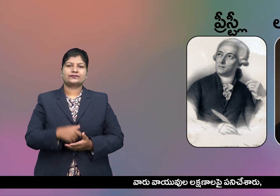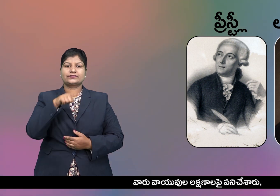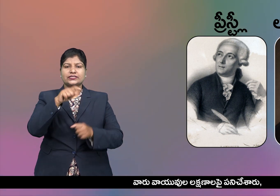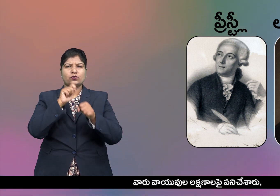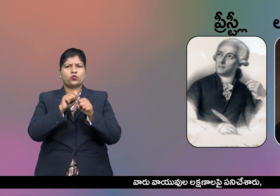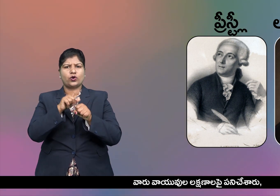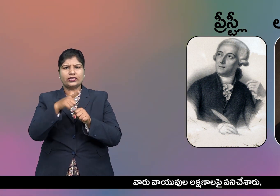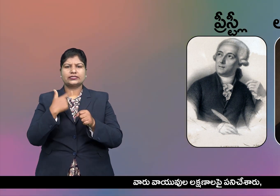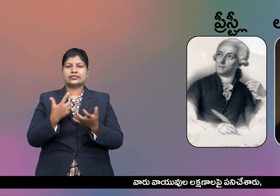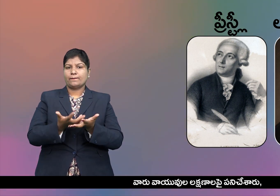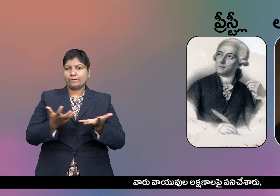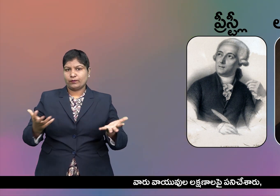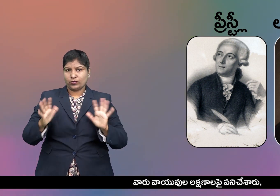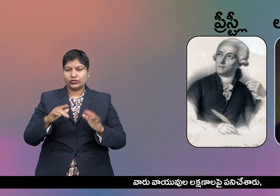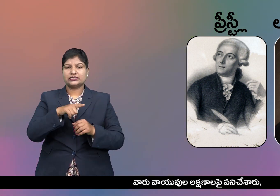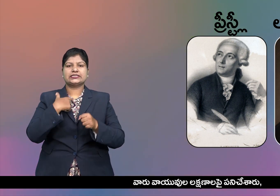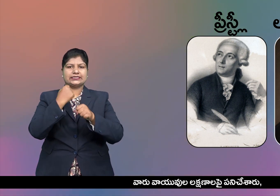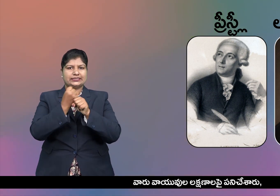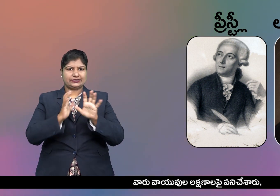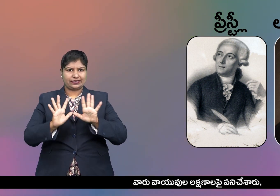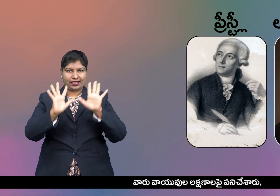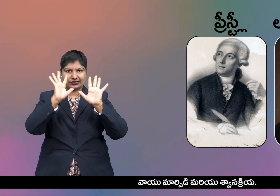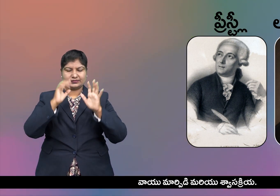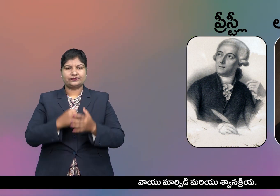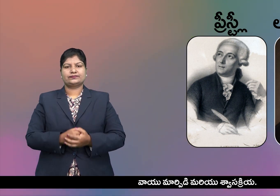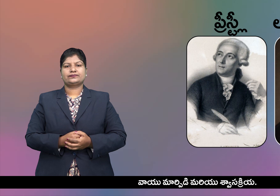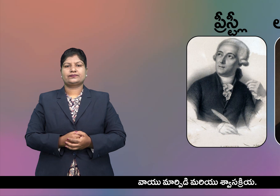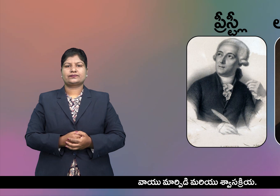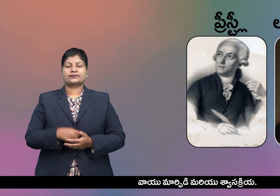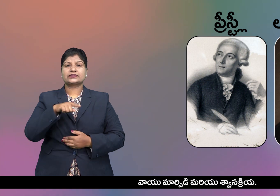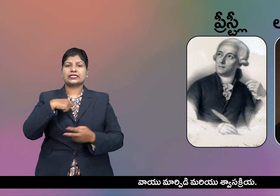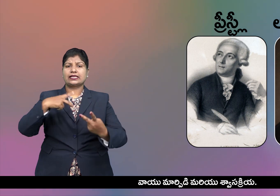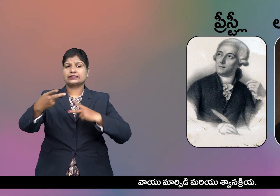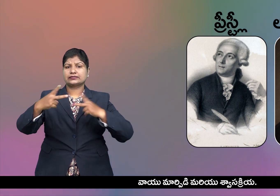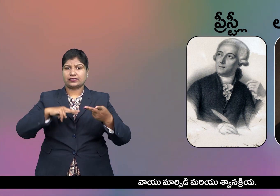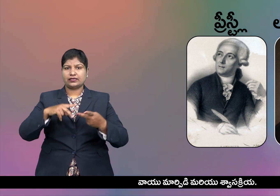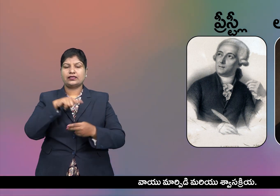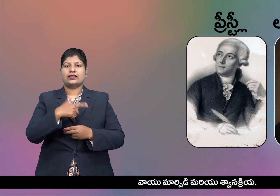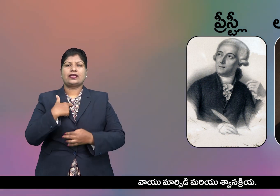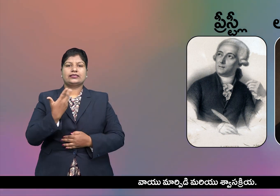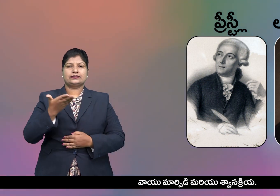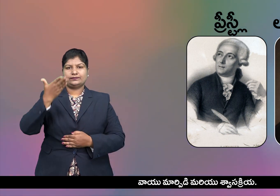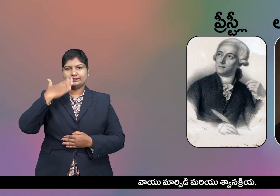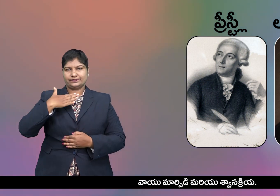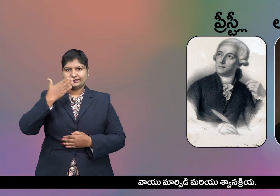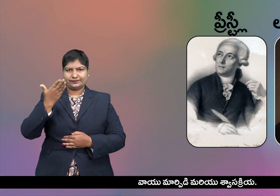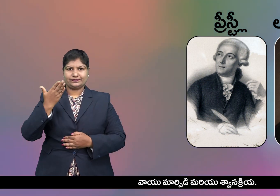వారు వాయువుల లక్షణాలపై పనిచేశారు. వాయు మార్పిడి మరియు శ్వాసక్రియ